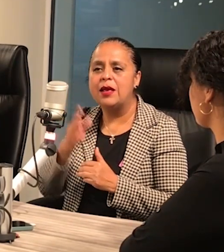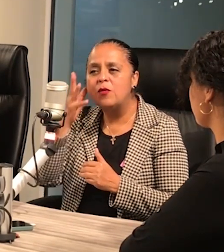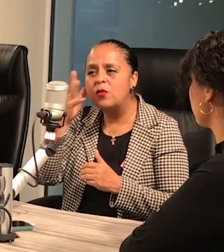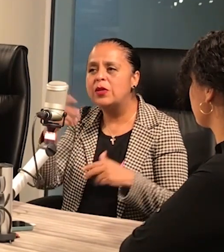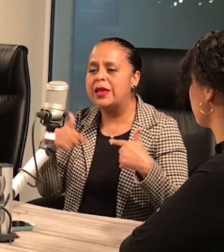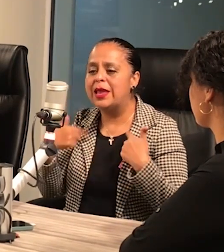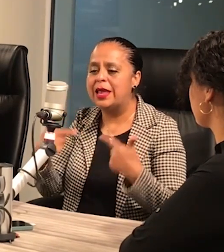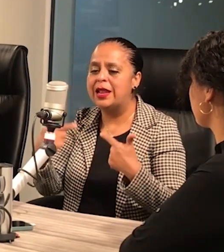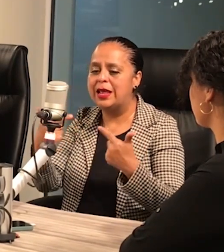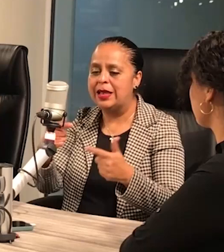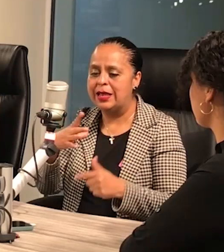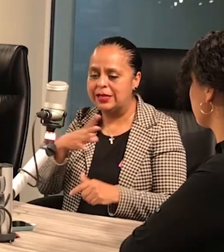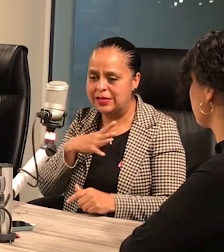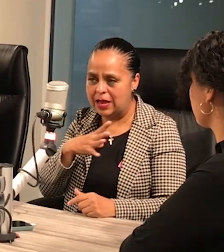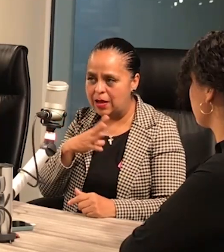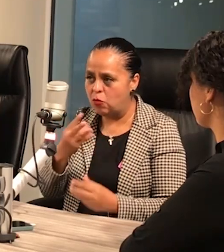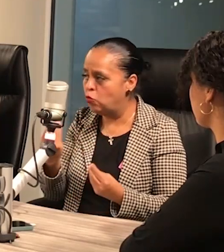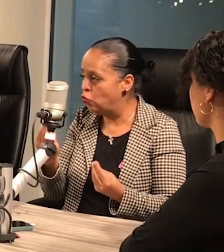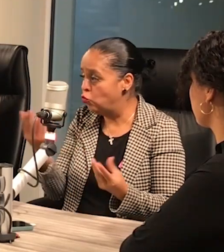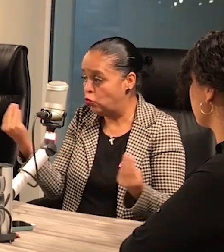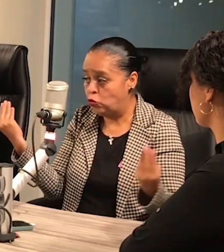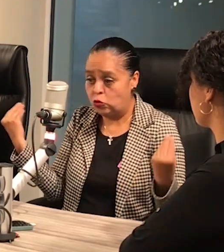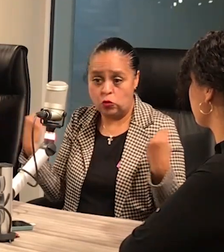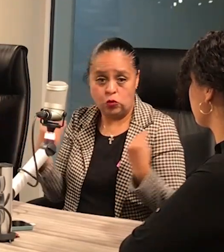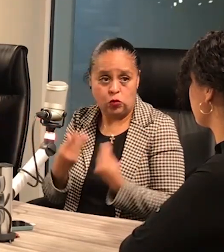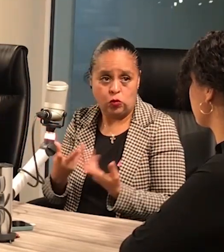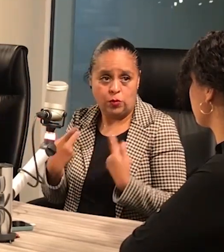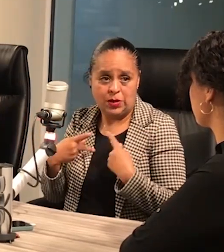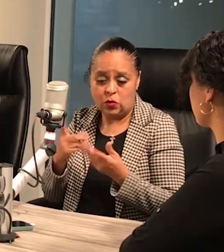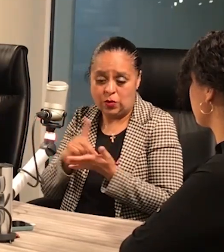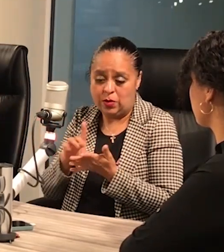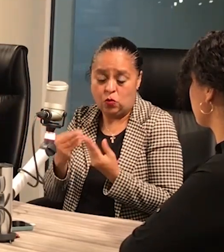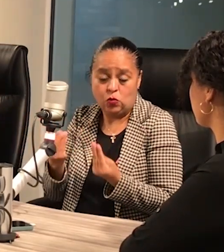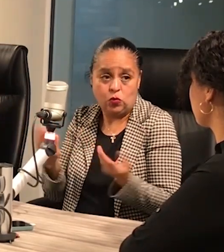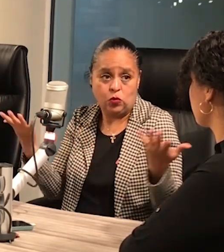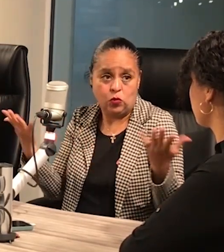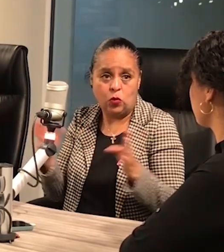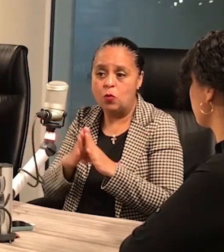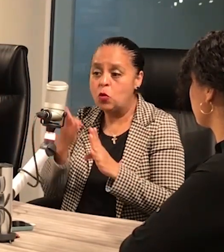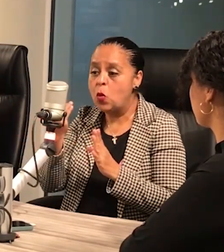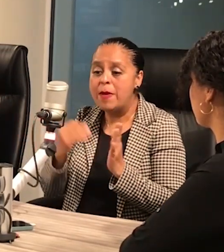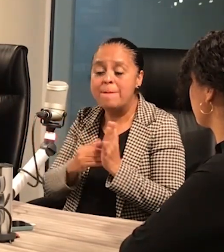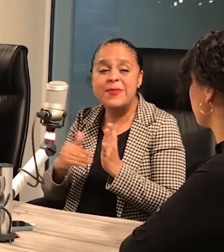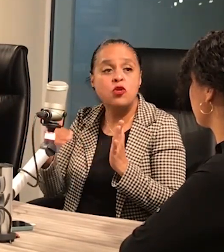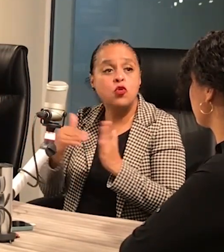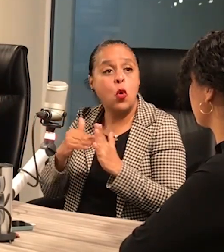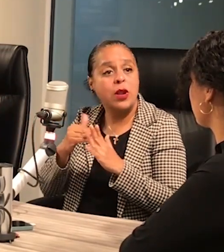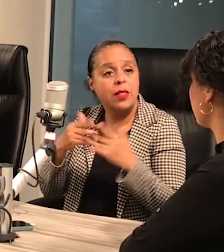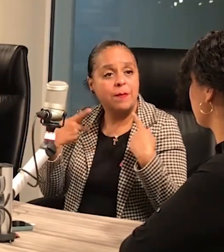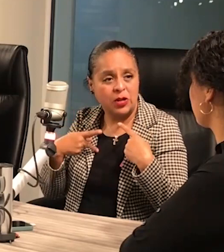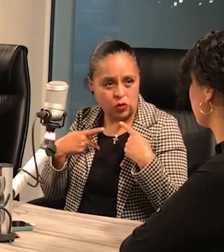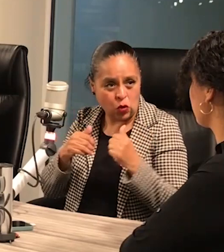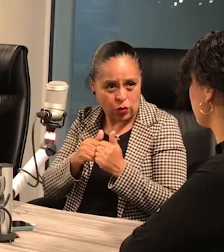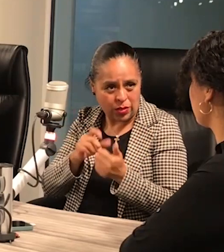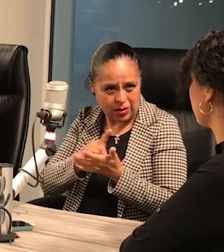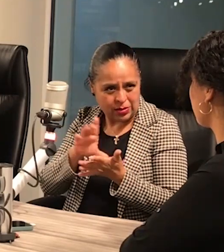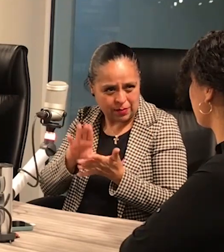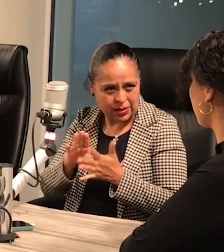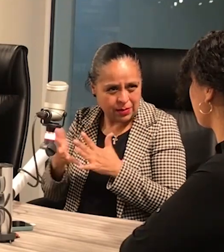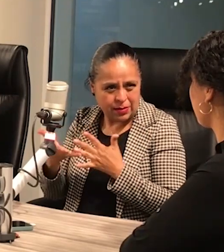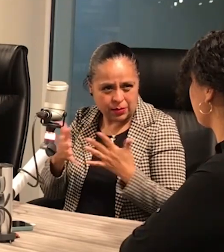a los que estamos, ¿no? Porque somos muchos, somos casi 9 millones de personas con